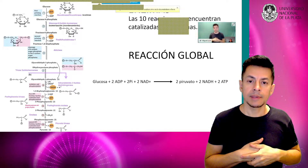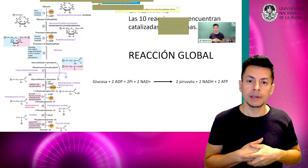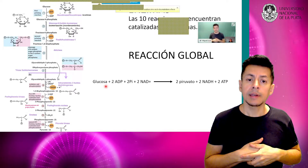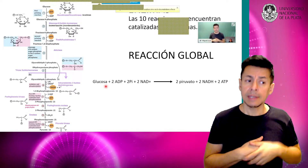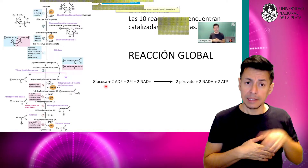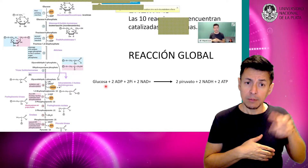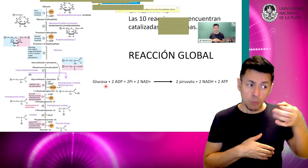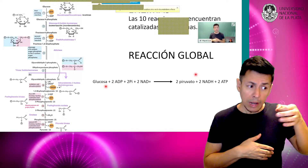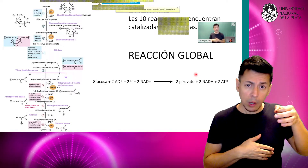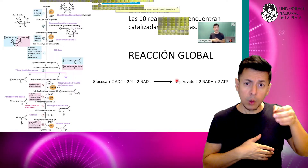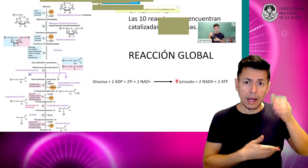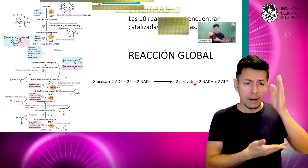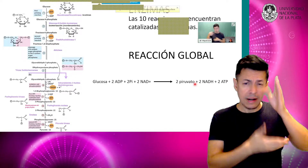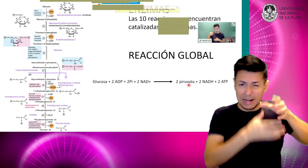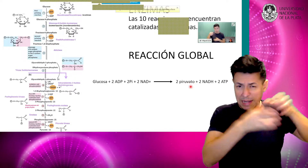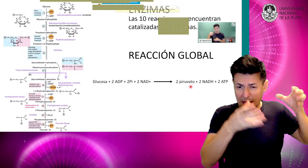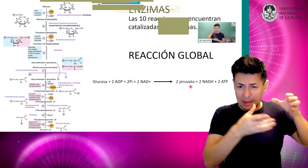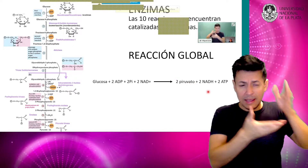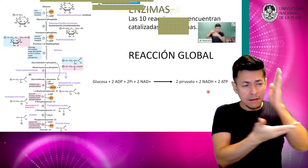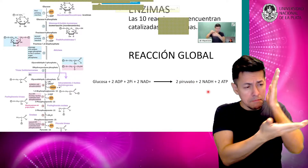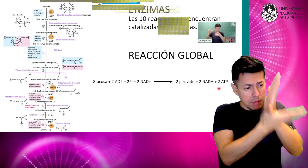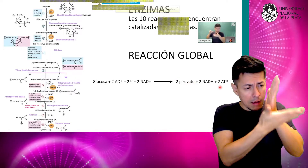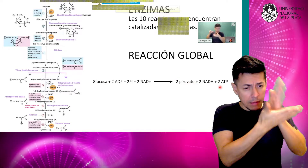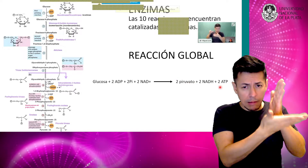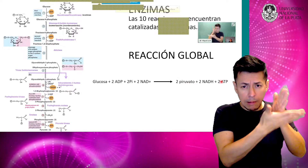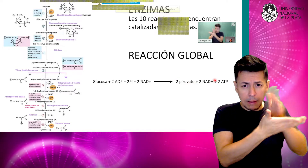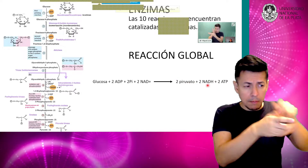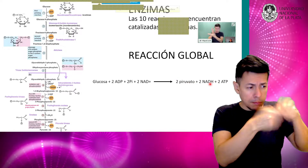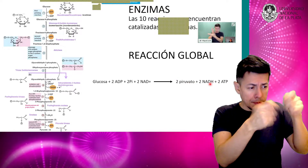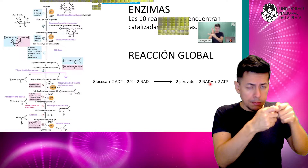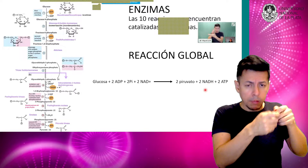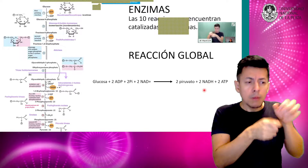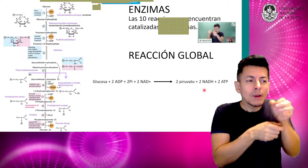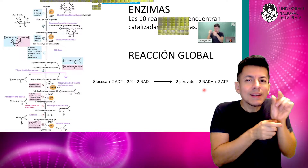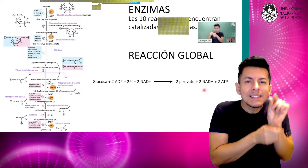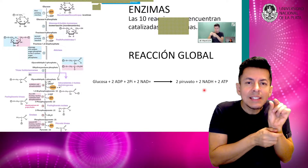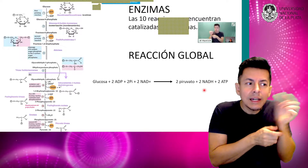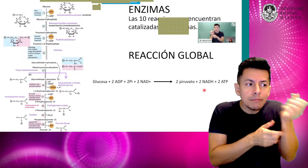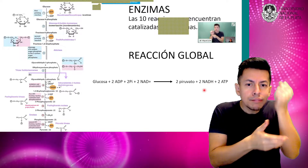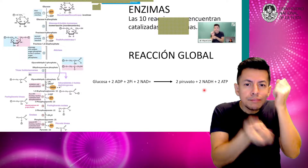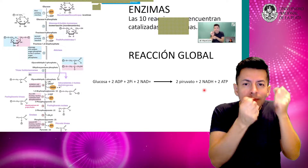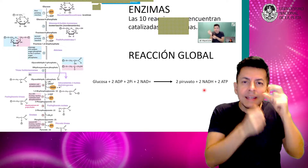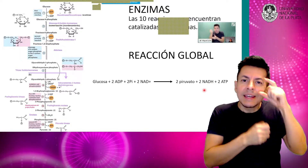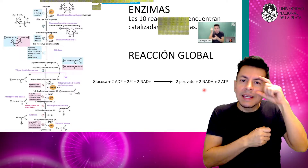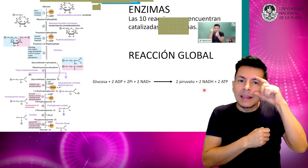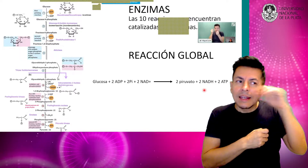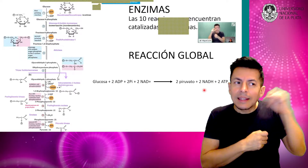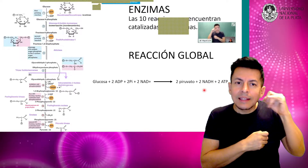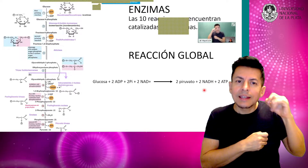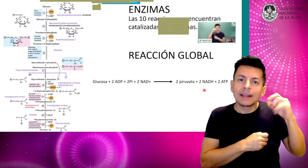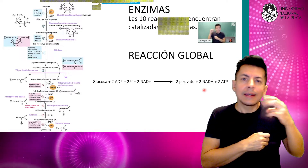una molécula grande en moléculas más chicas y obteniendo energía y electrones a partir de ella.